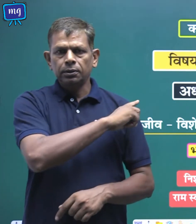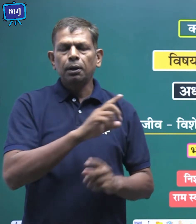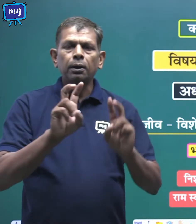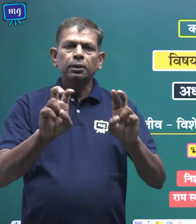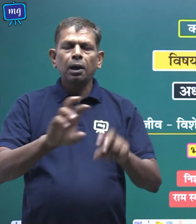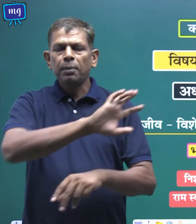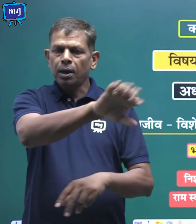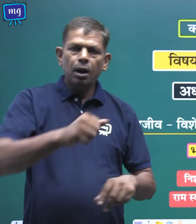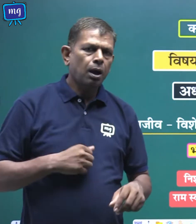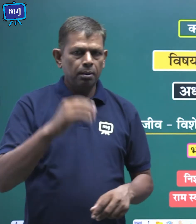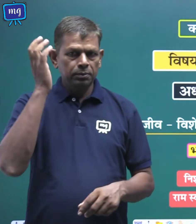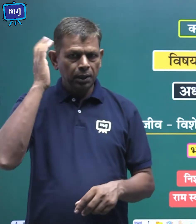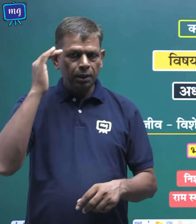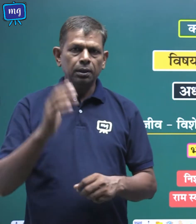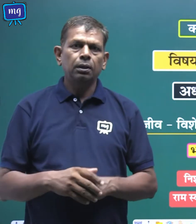जानेंगे